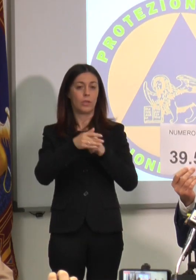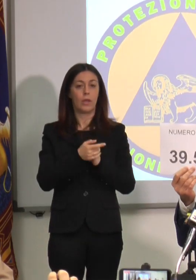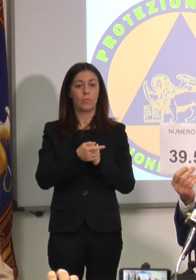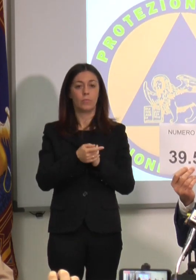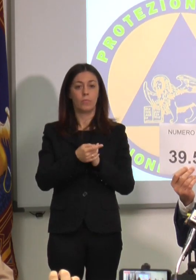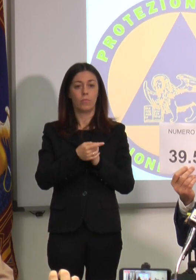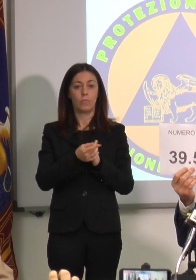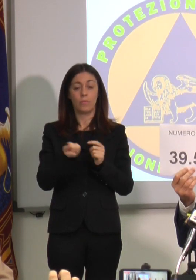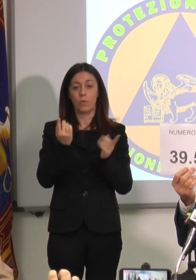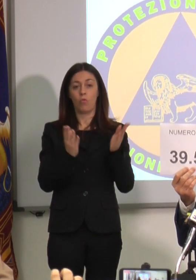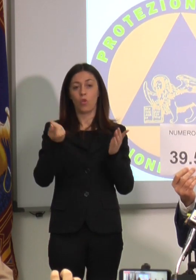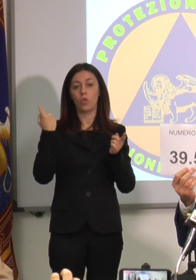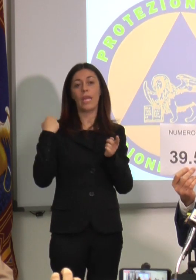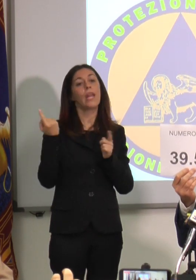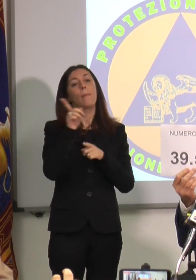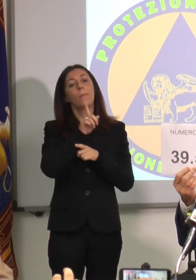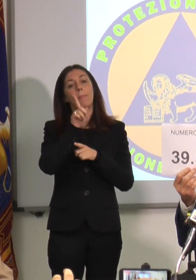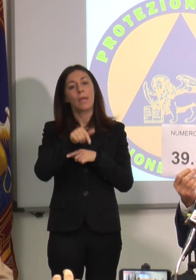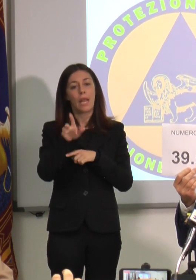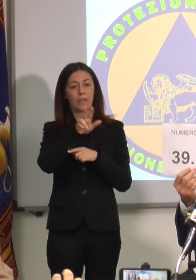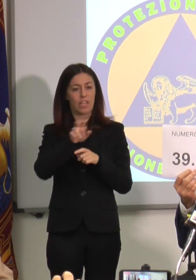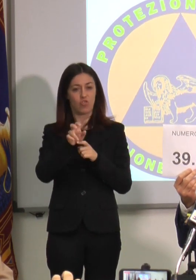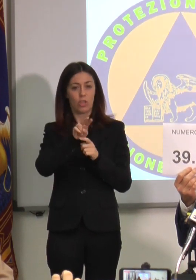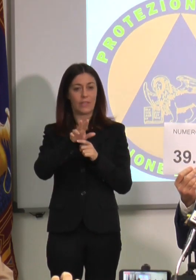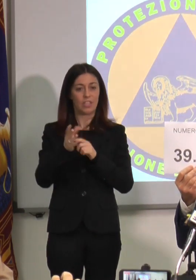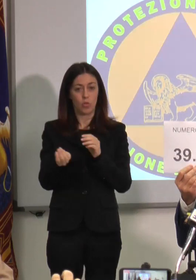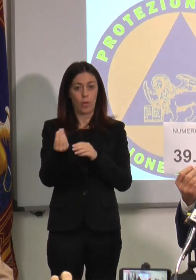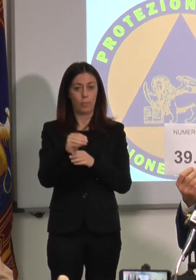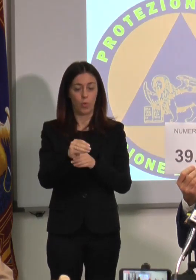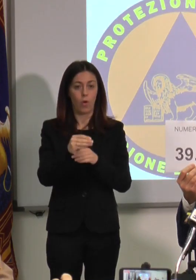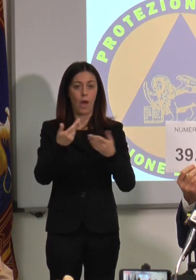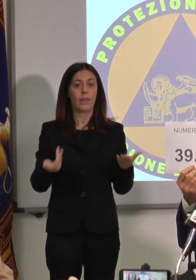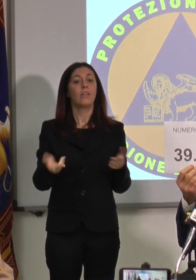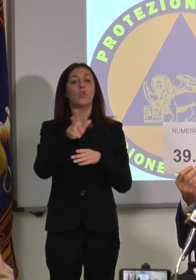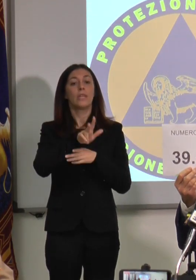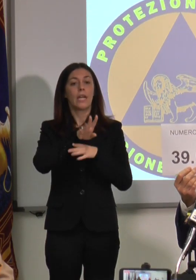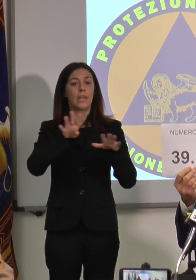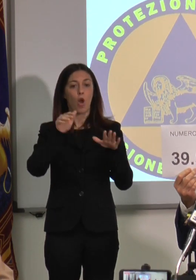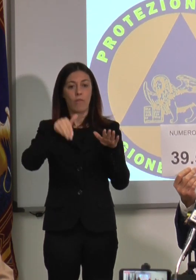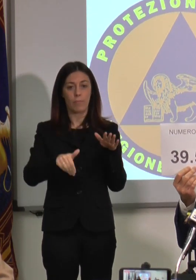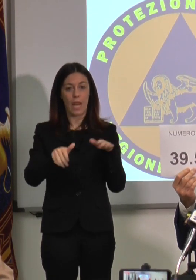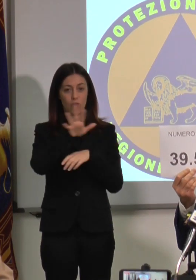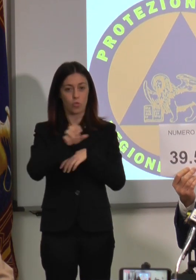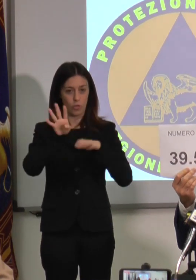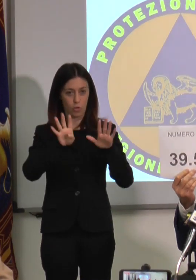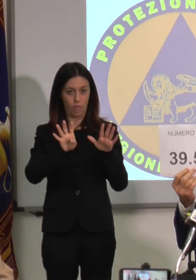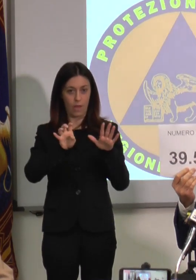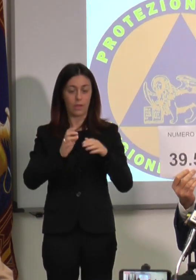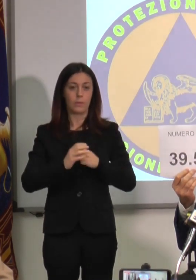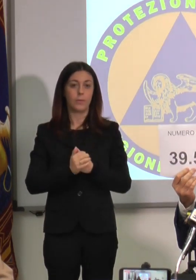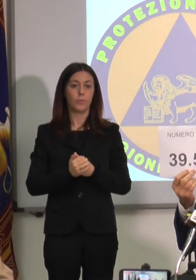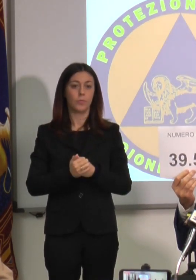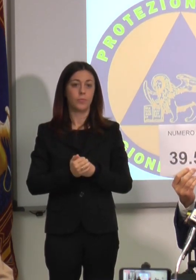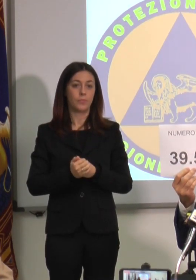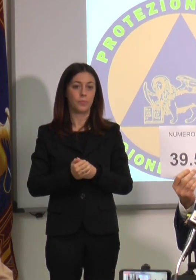contact tracing rischia di collassare. Il Veneto propone al Ministero della Salute l'utilizzo dell'app di biosorveglianza preparata da mesi,